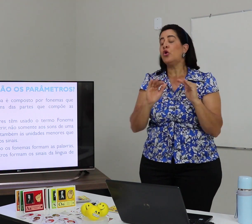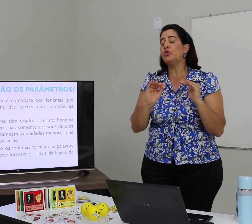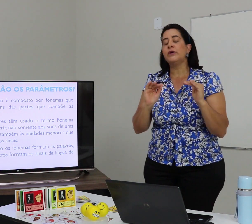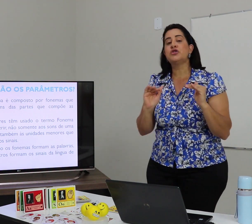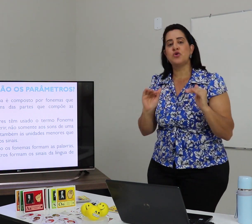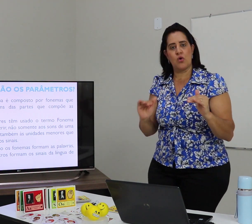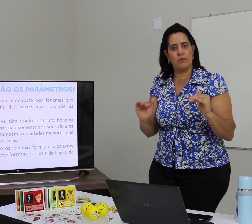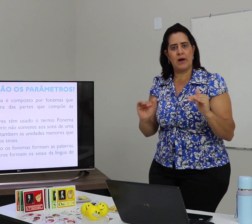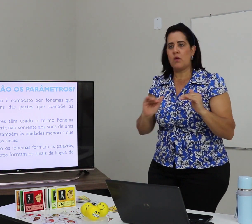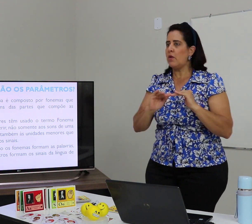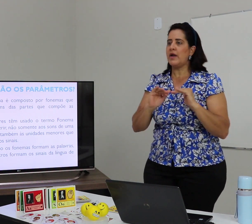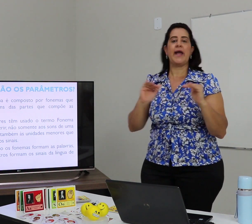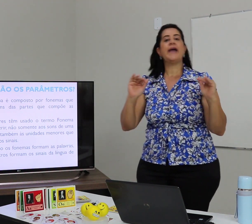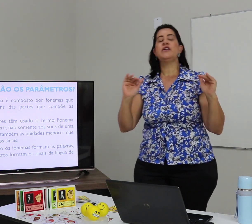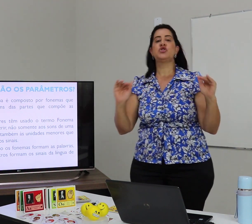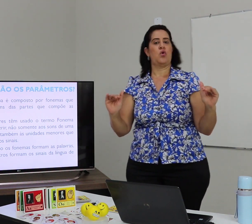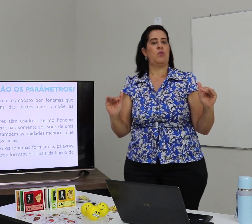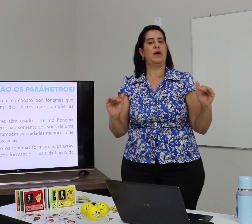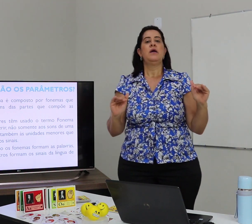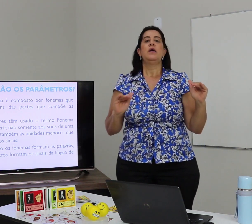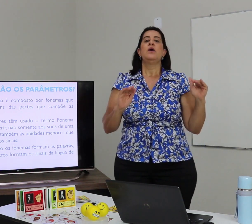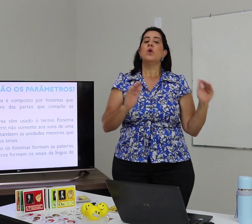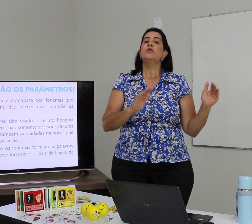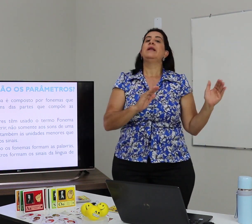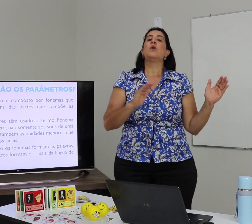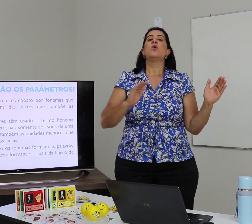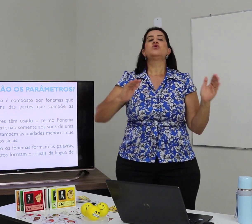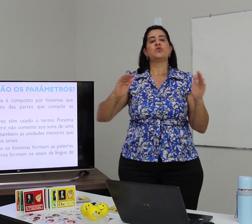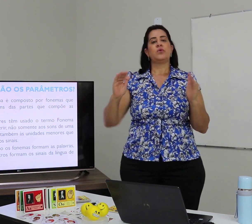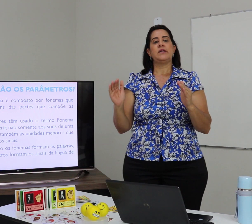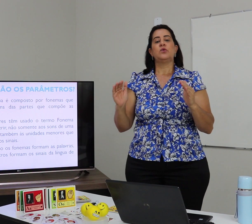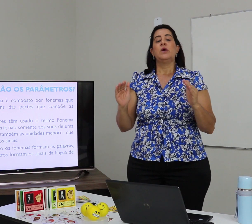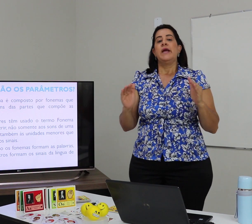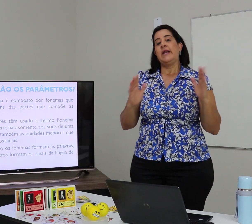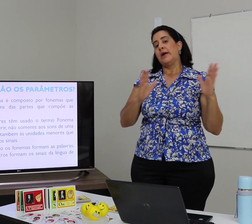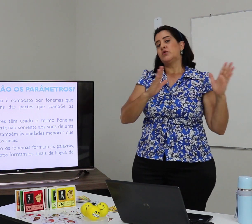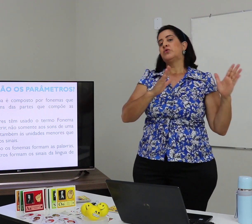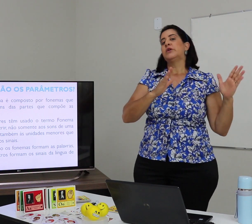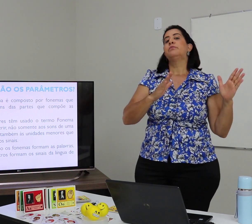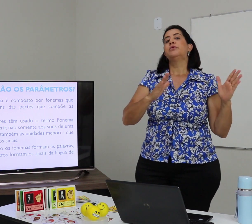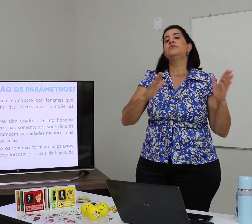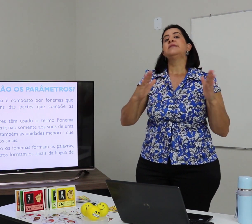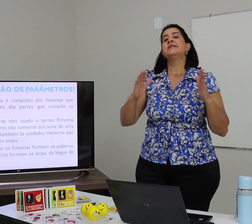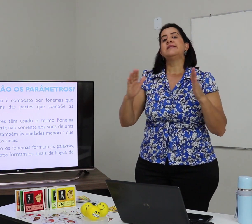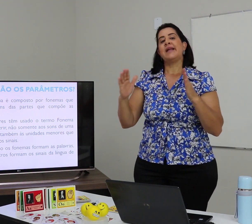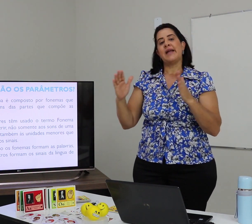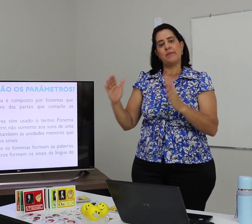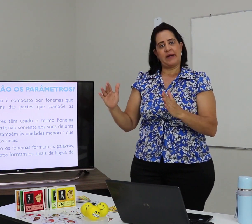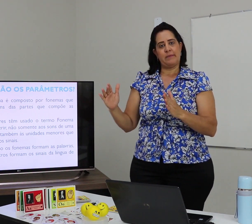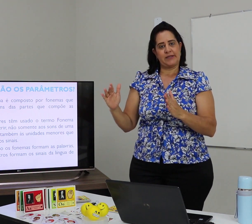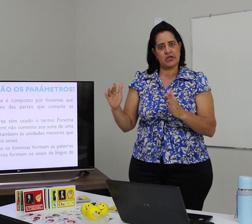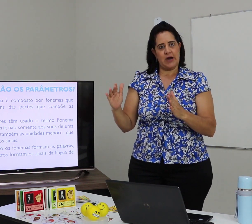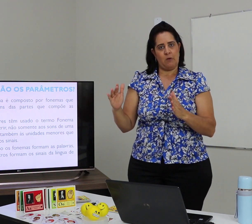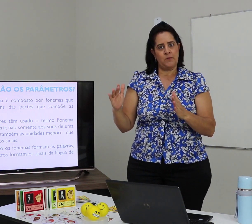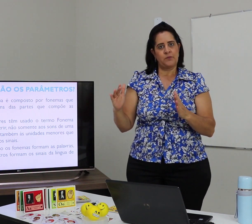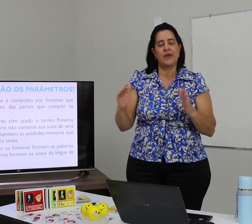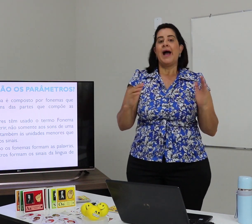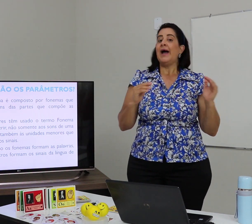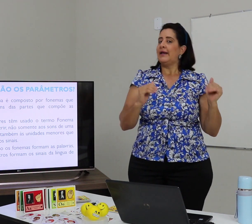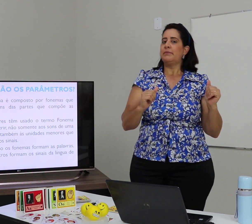Todo idioma, qualquer idioma, quando ele é construído por um sistema gramatical. A Libras